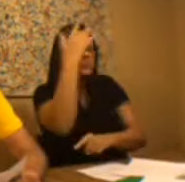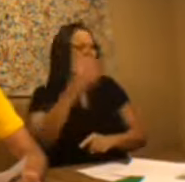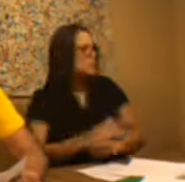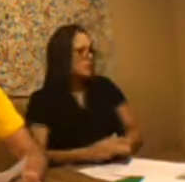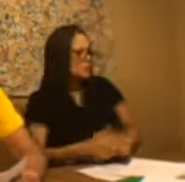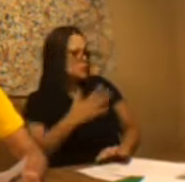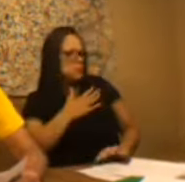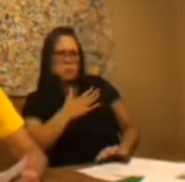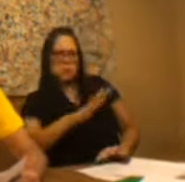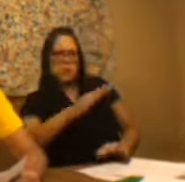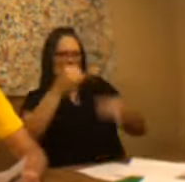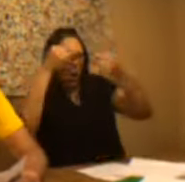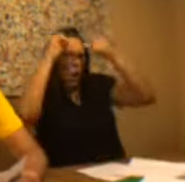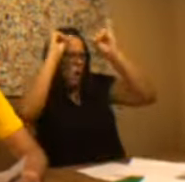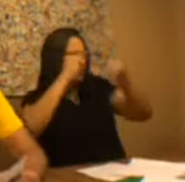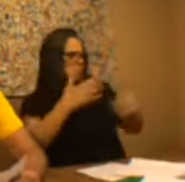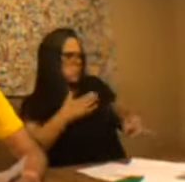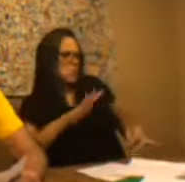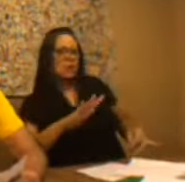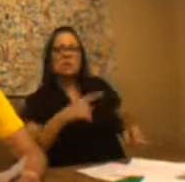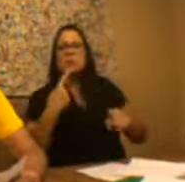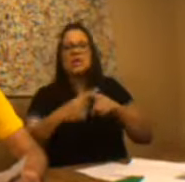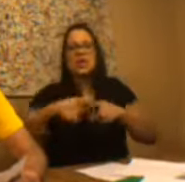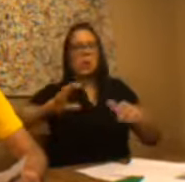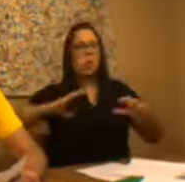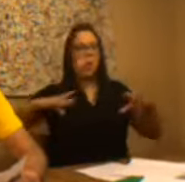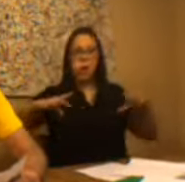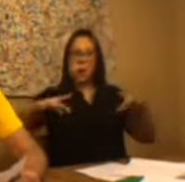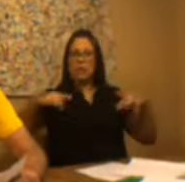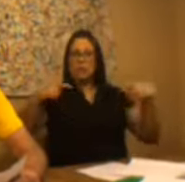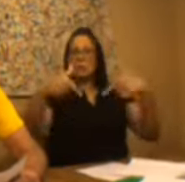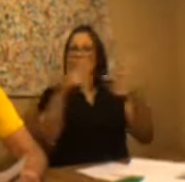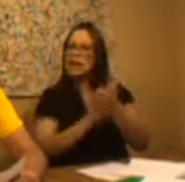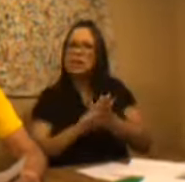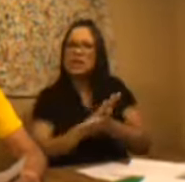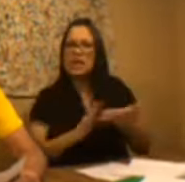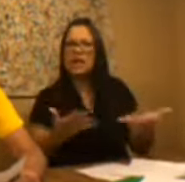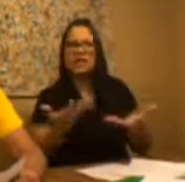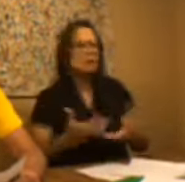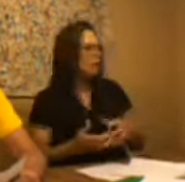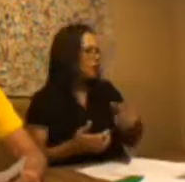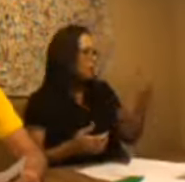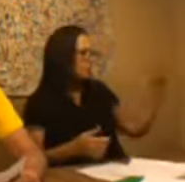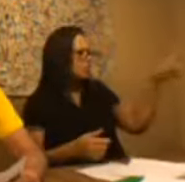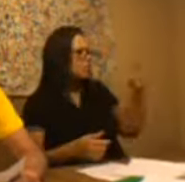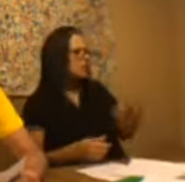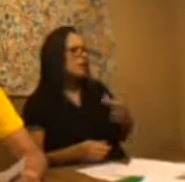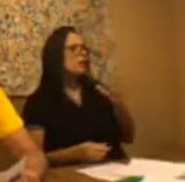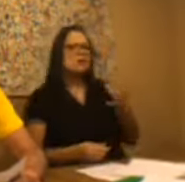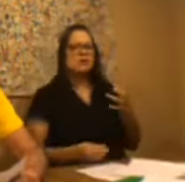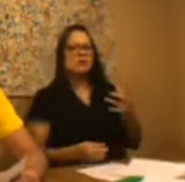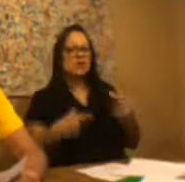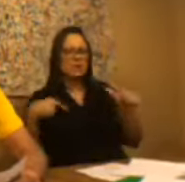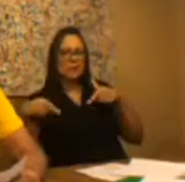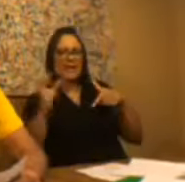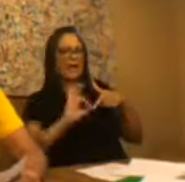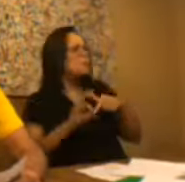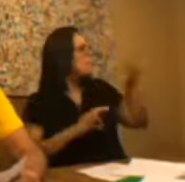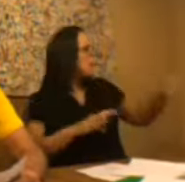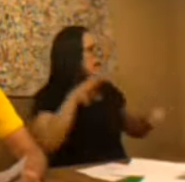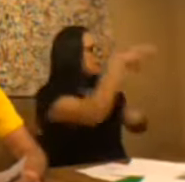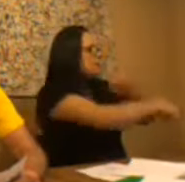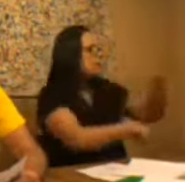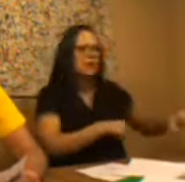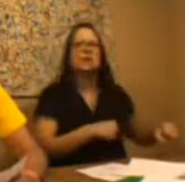privada porque nunca trabalhou na vida e querem retomar o que é dos outros para eles ou para o estado vamos jogar pesado